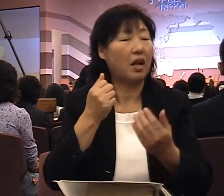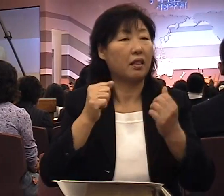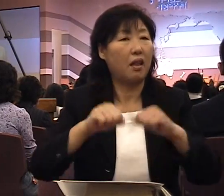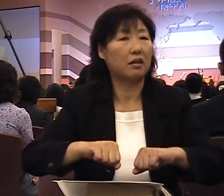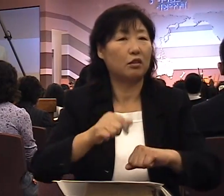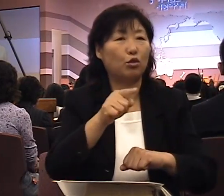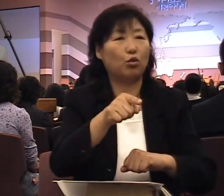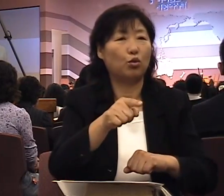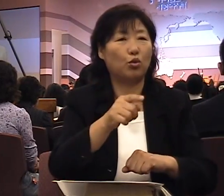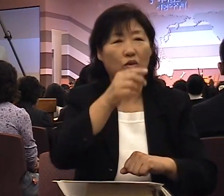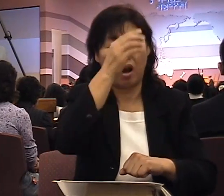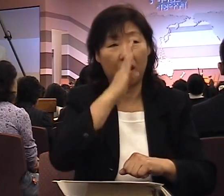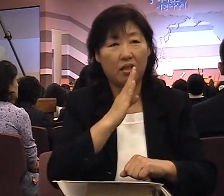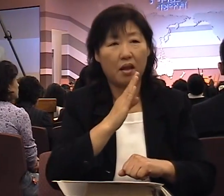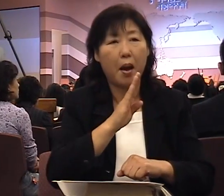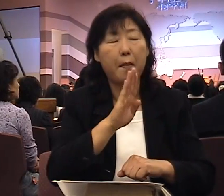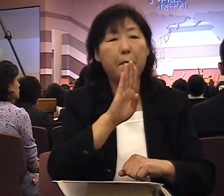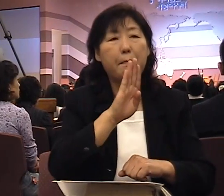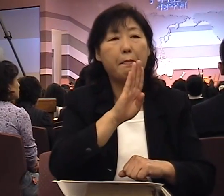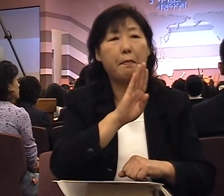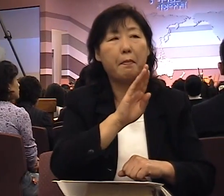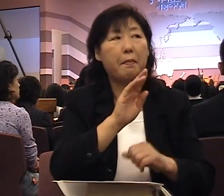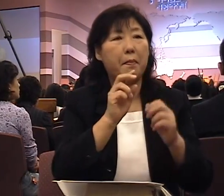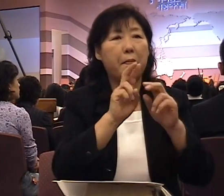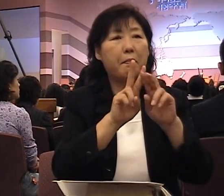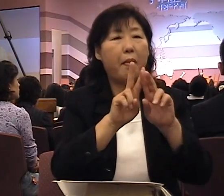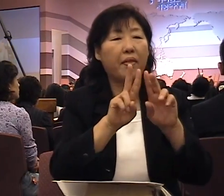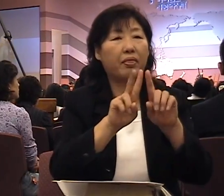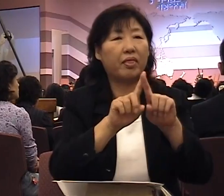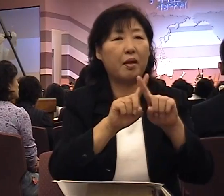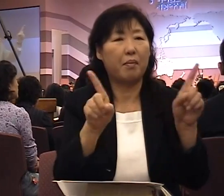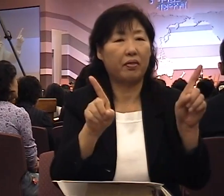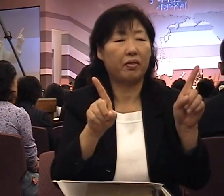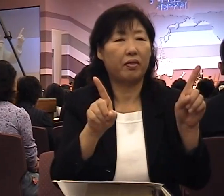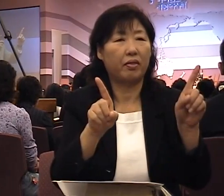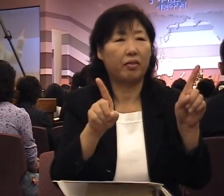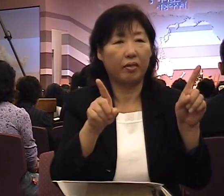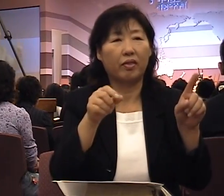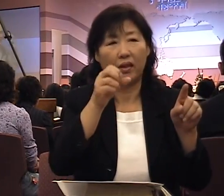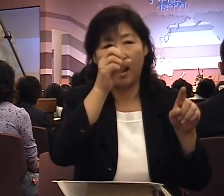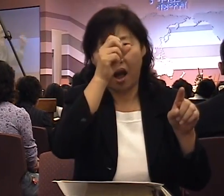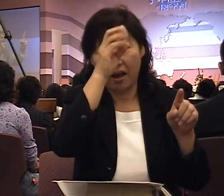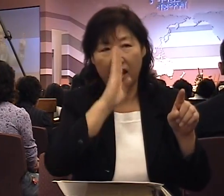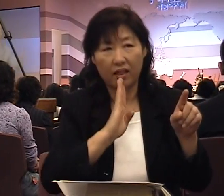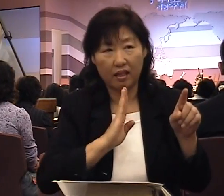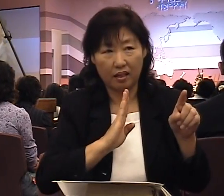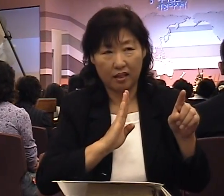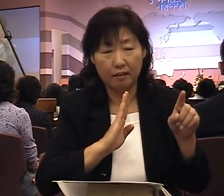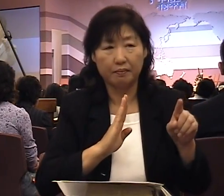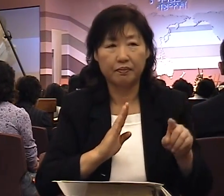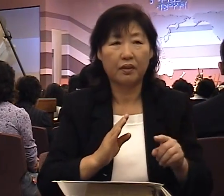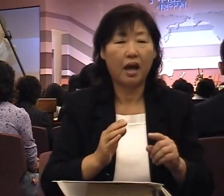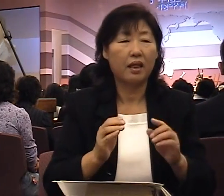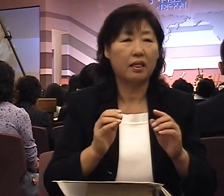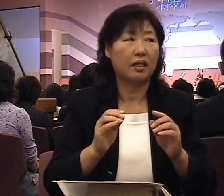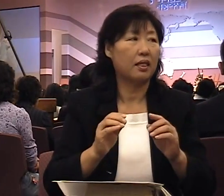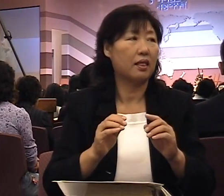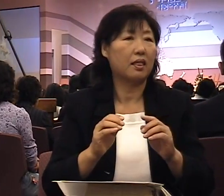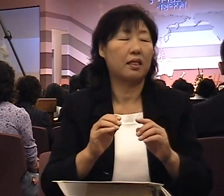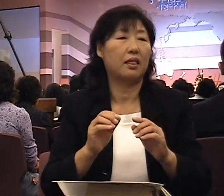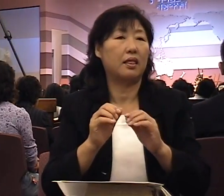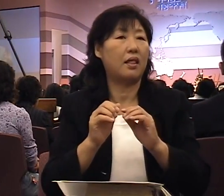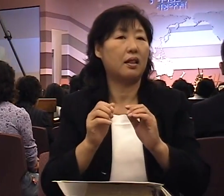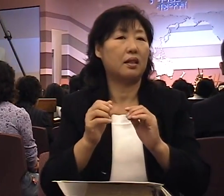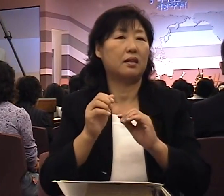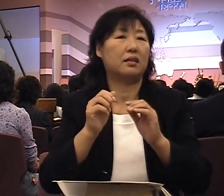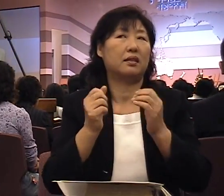이게 믿음이에요. 이게 믿음. 이게 하나님의 주권을 믿는 믿음입니다. 당신들이 하는 것 같지만 not you but God.